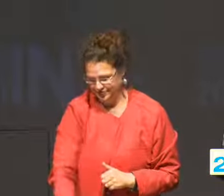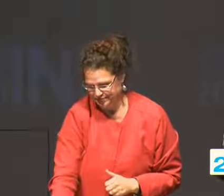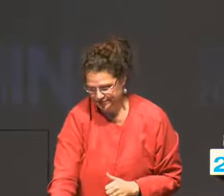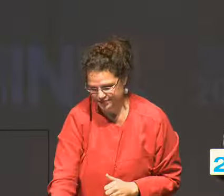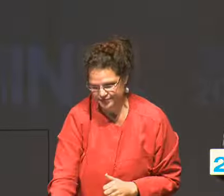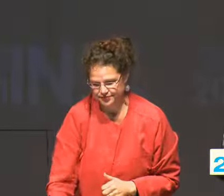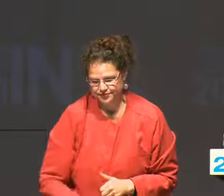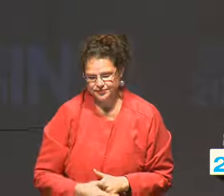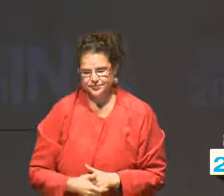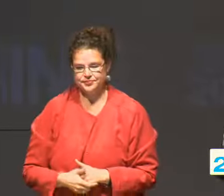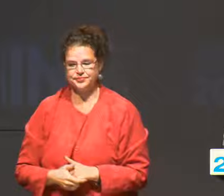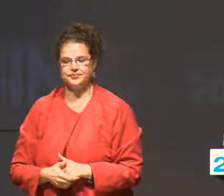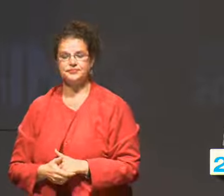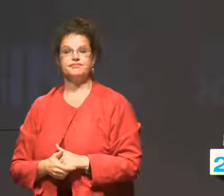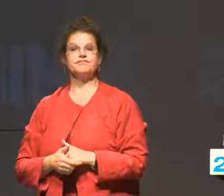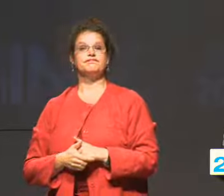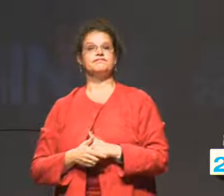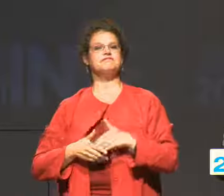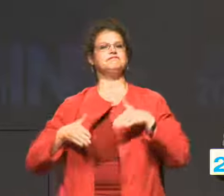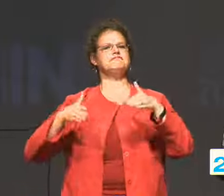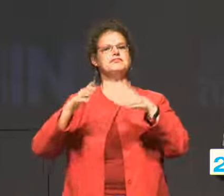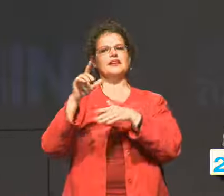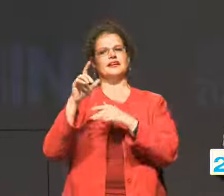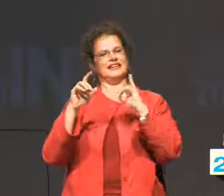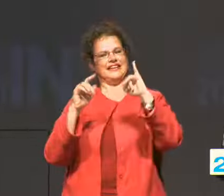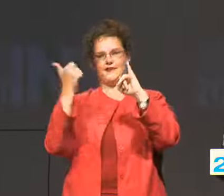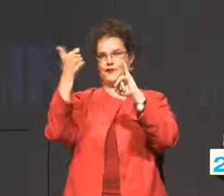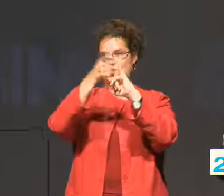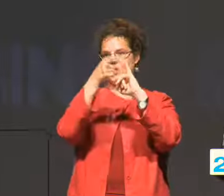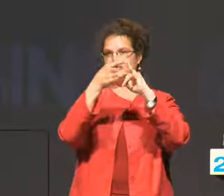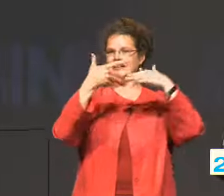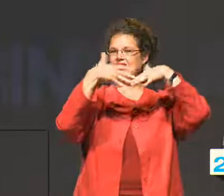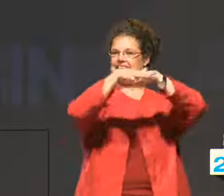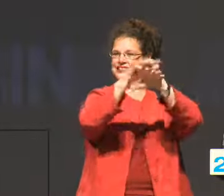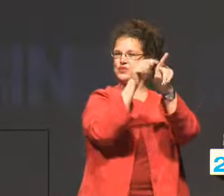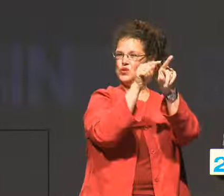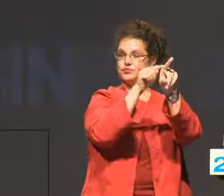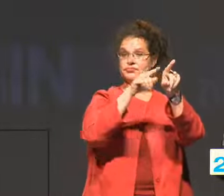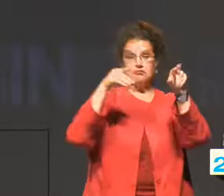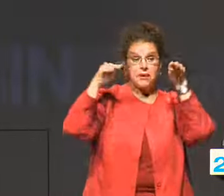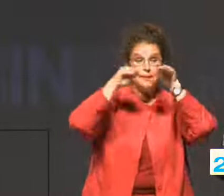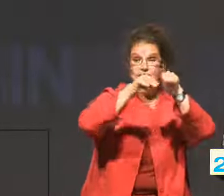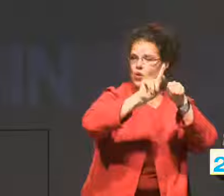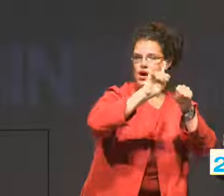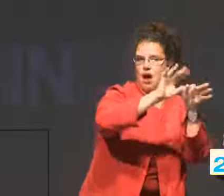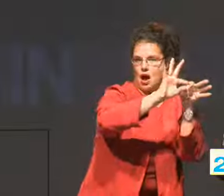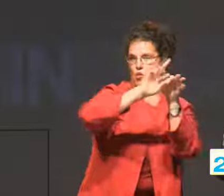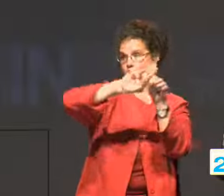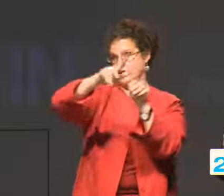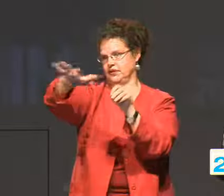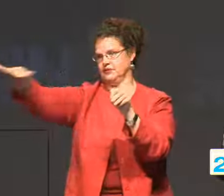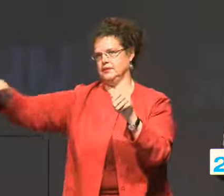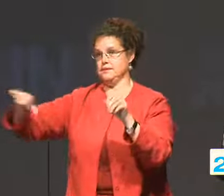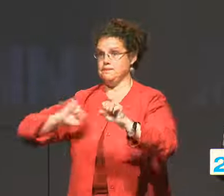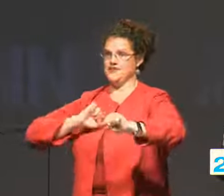die Netzwerke, die gegeben sein müssen. Sie sehen es hier auf dem Bild. Wir haben uns jetzt mit